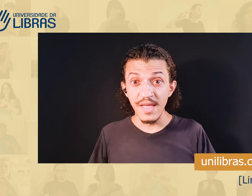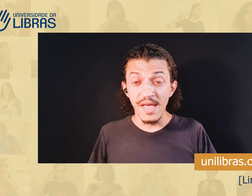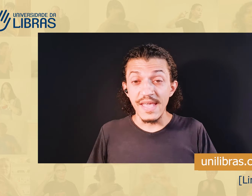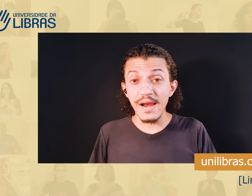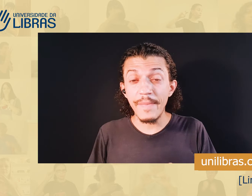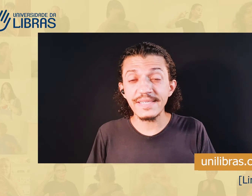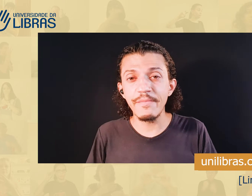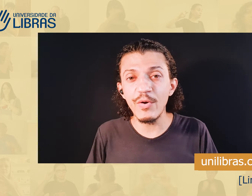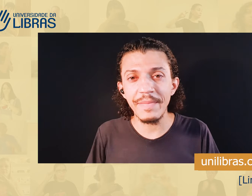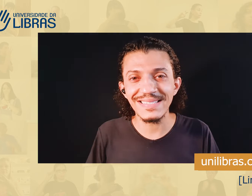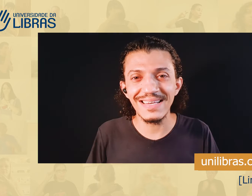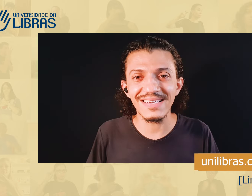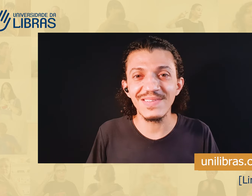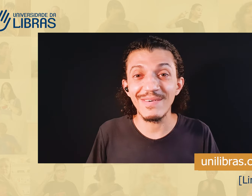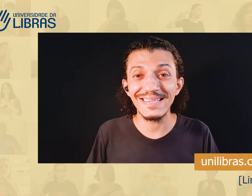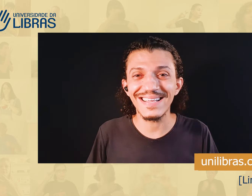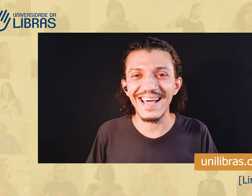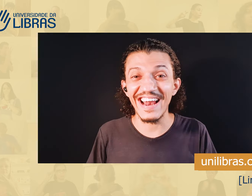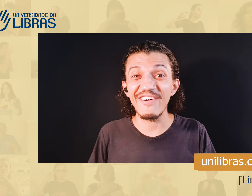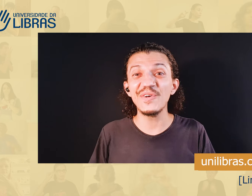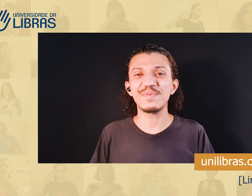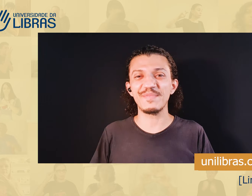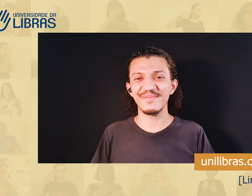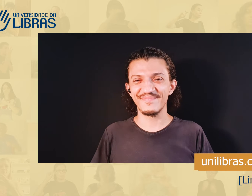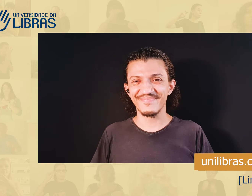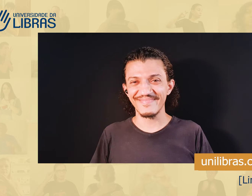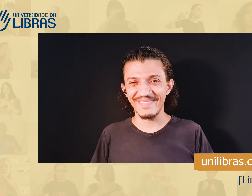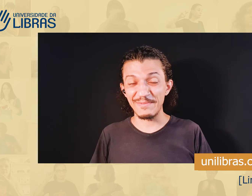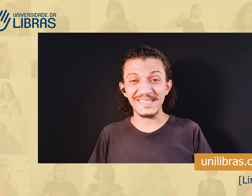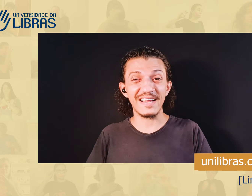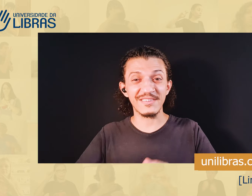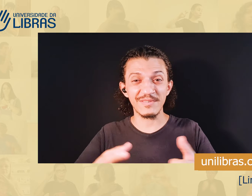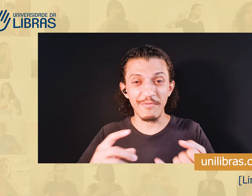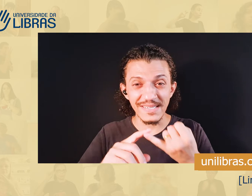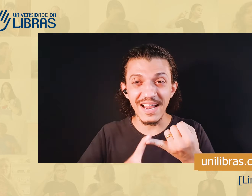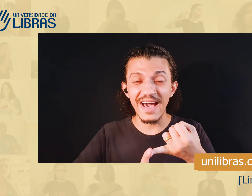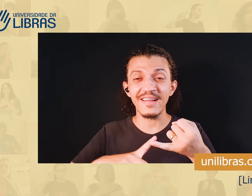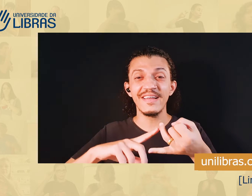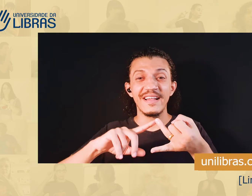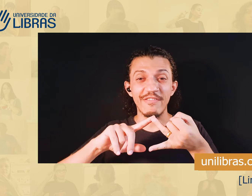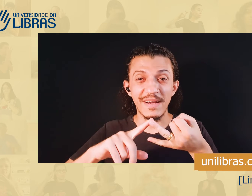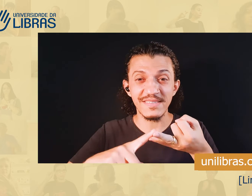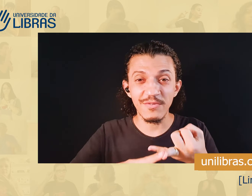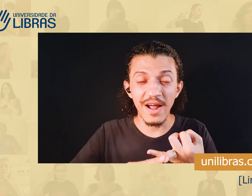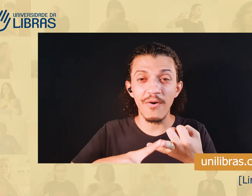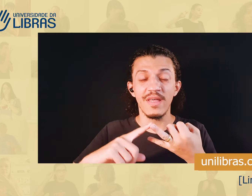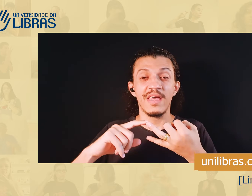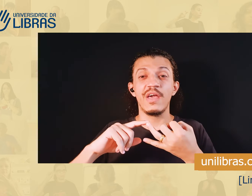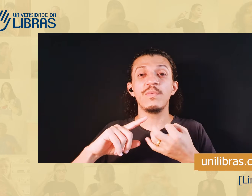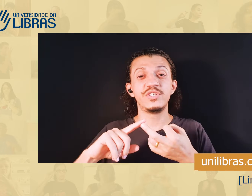e ela percebeu que a minha sinalização estava mais clara e ela falou isso para mim, que a minha sinalização estava mais clara, estava mais natural. Eu